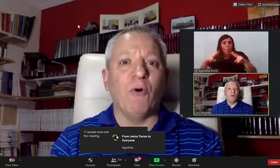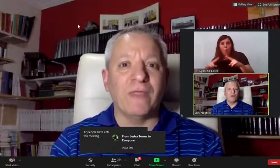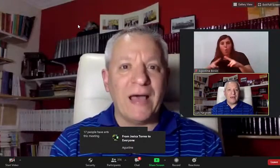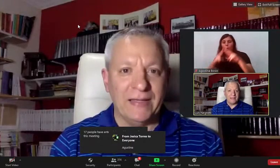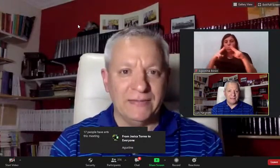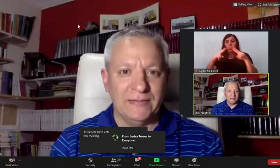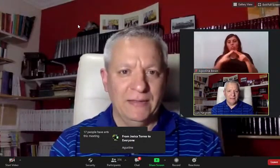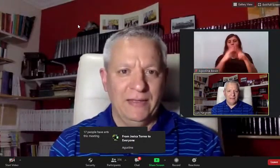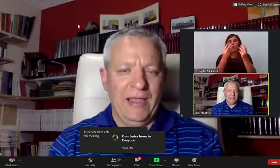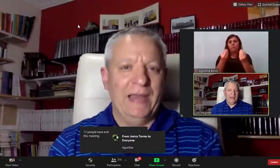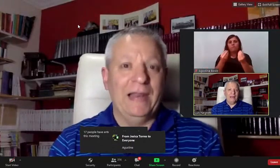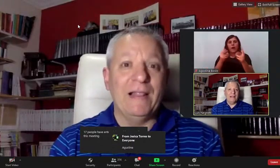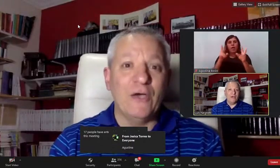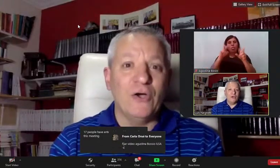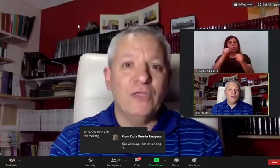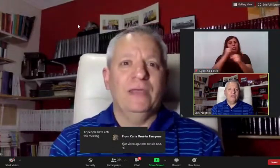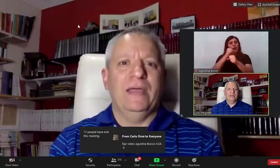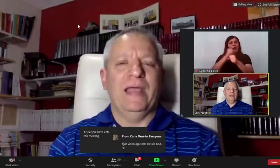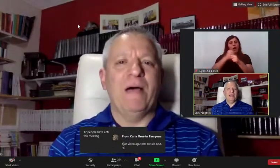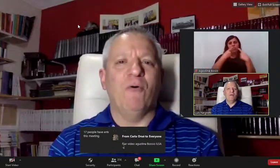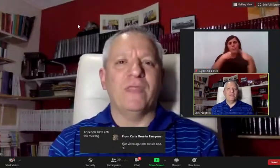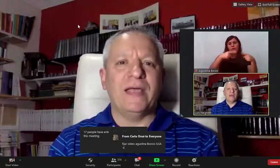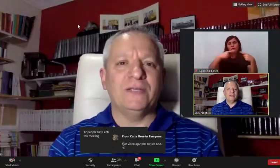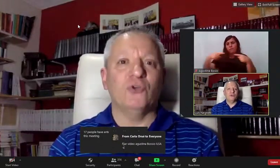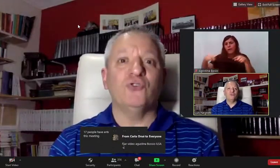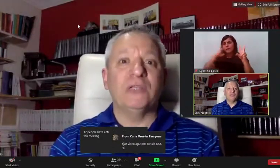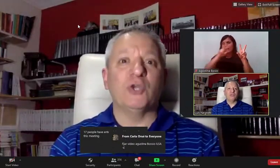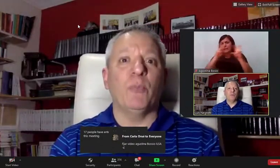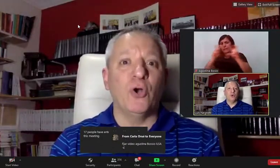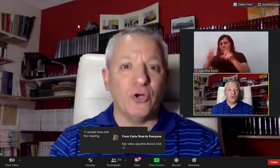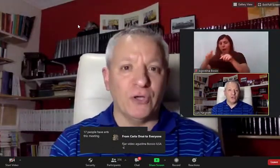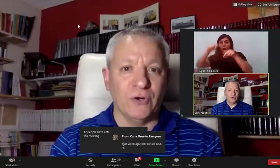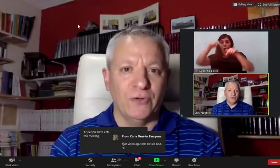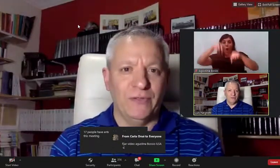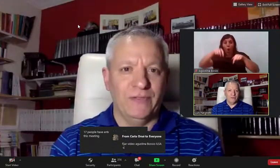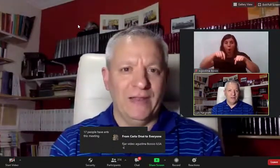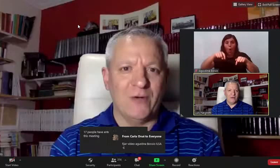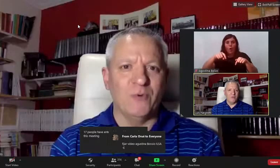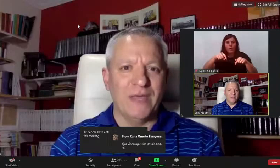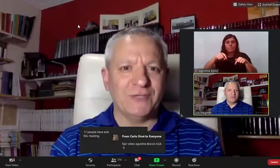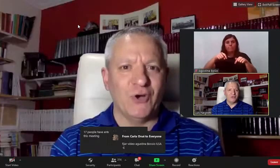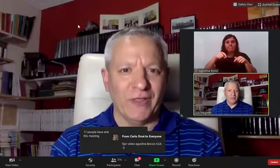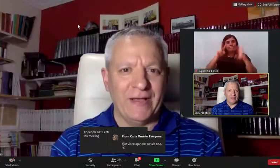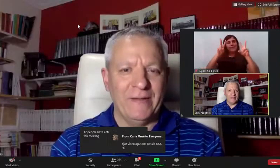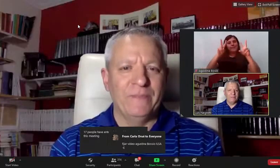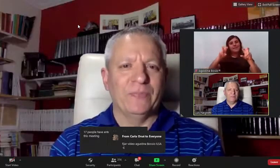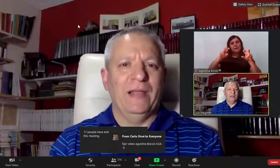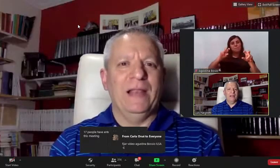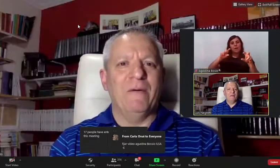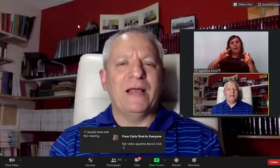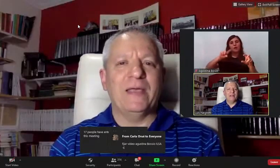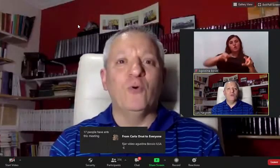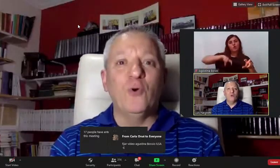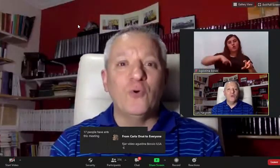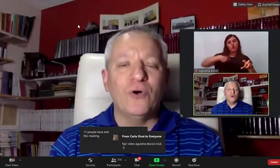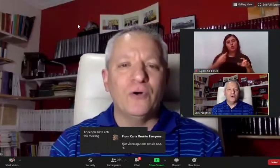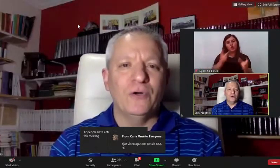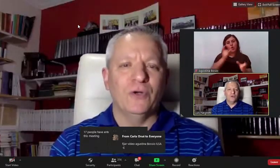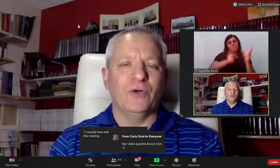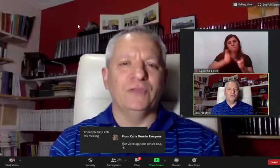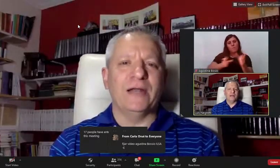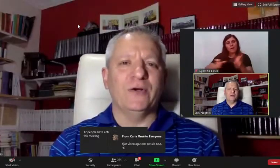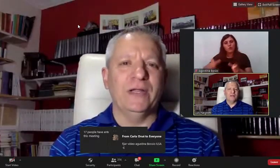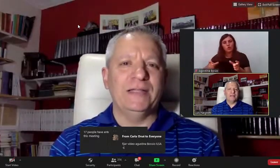diversos abordajes. En el de hoy, el abordaje socioantropológico de la comunidad sorda. La verdad que es un